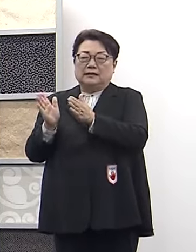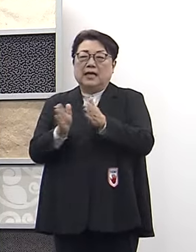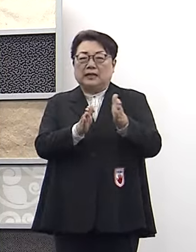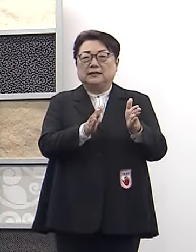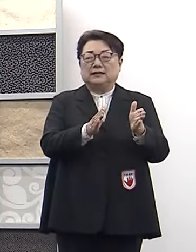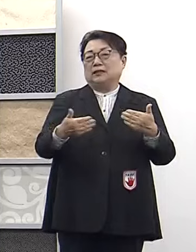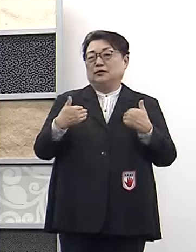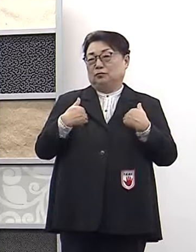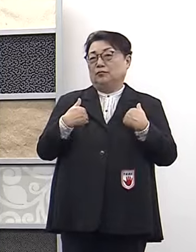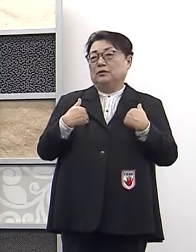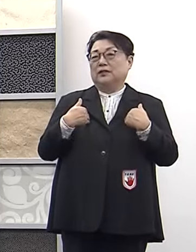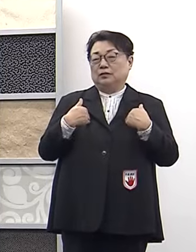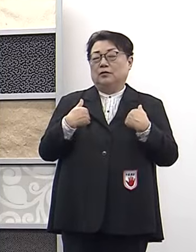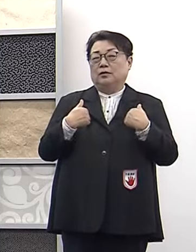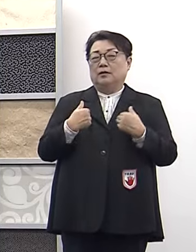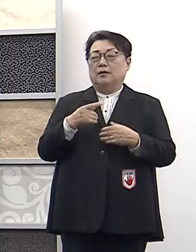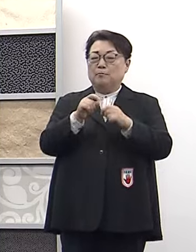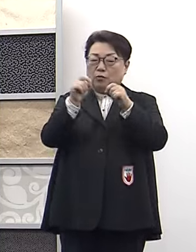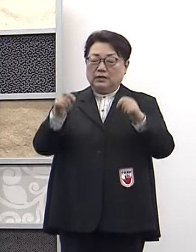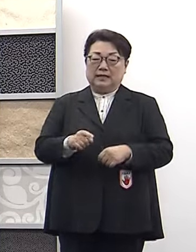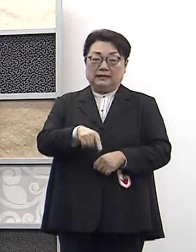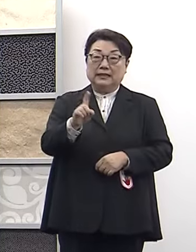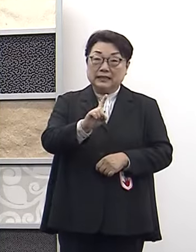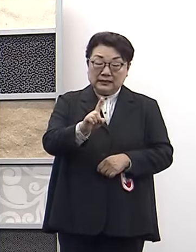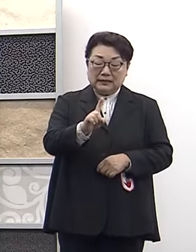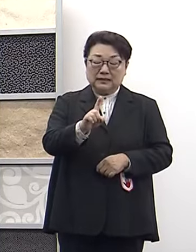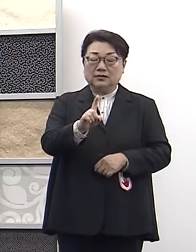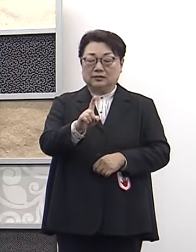いたしまして、まあ、どういうところが問題でどういうところが、